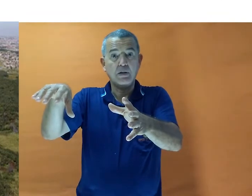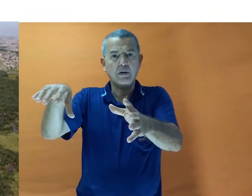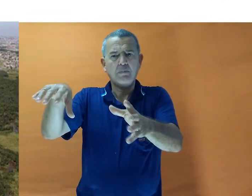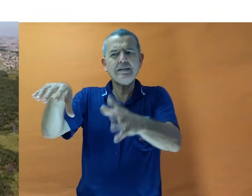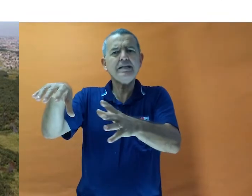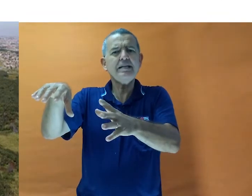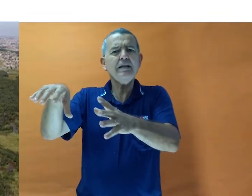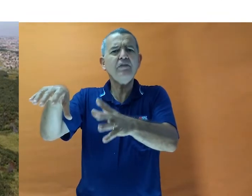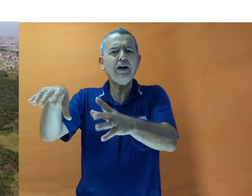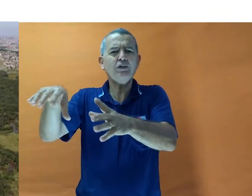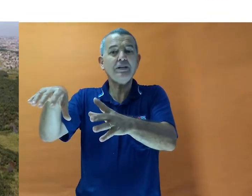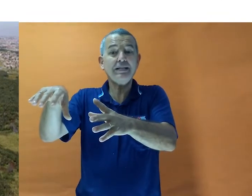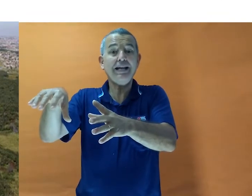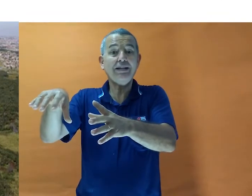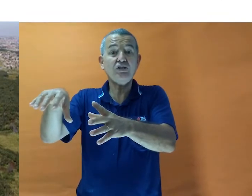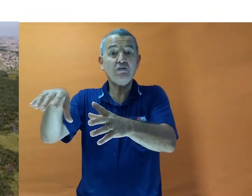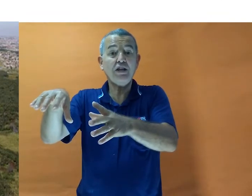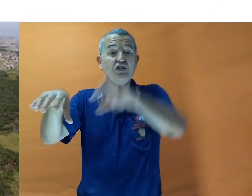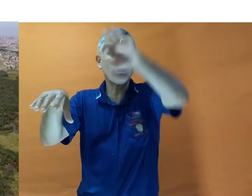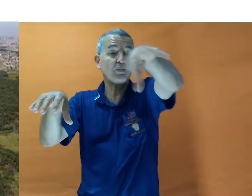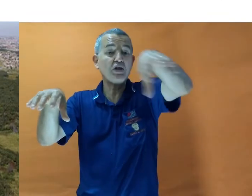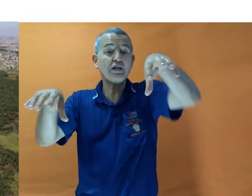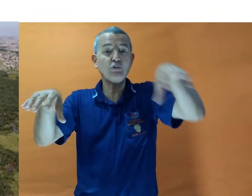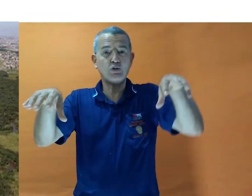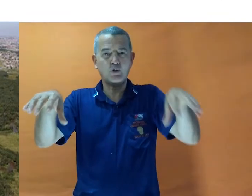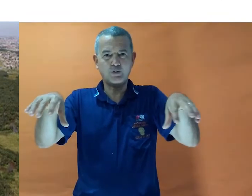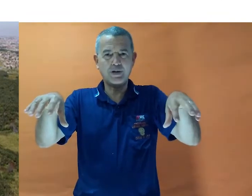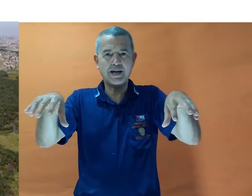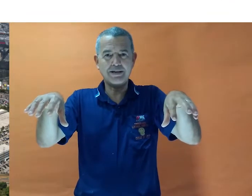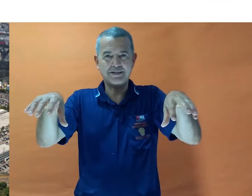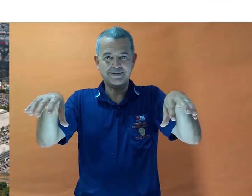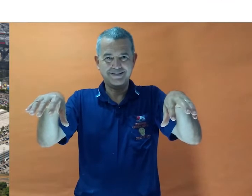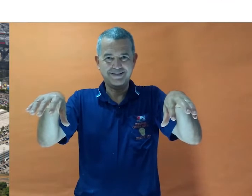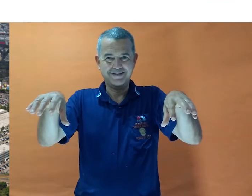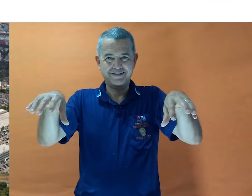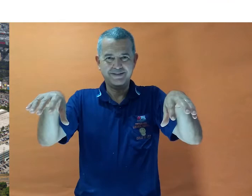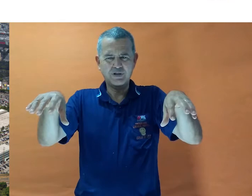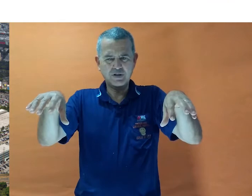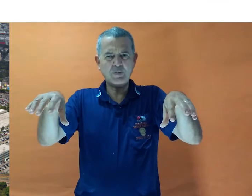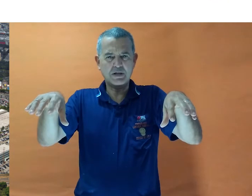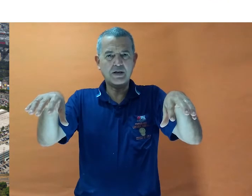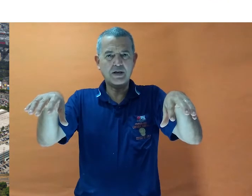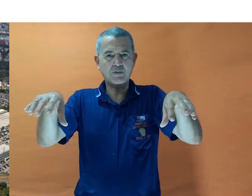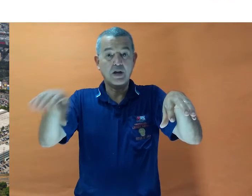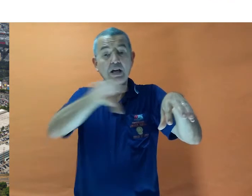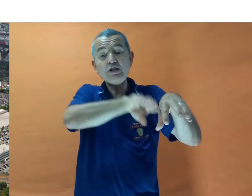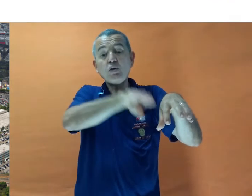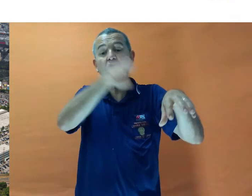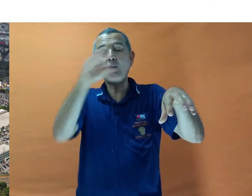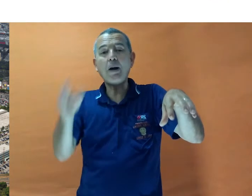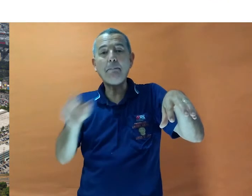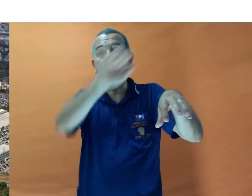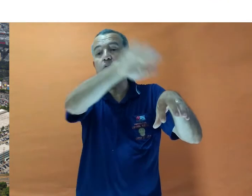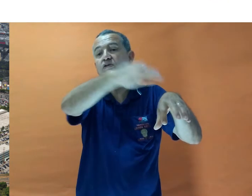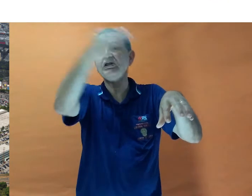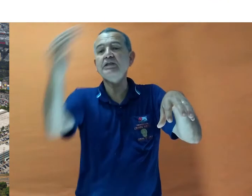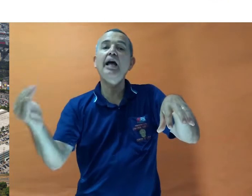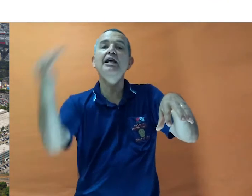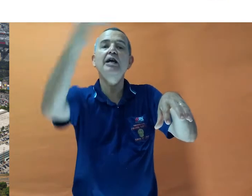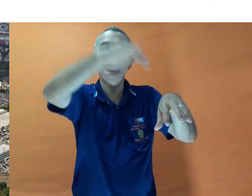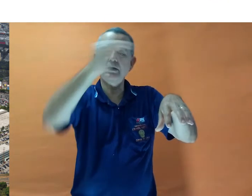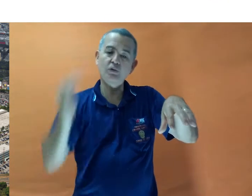Mas e se de fato a cidade estiver distribuída nos dois lugares? Vocês estão me entendendo? E se houver uma